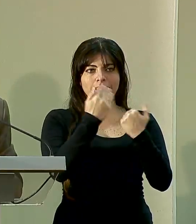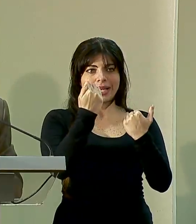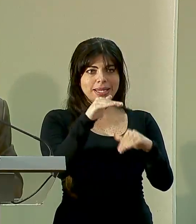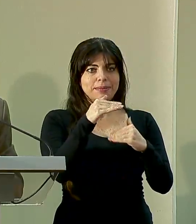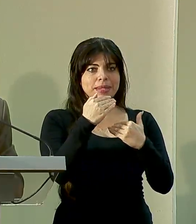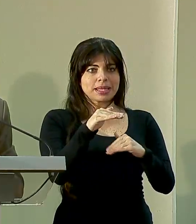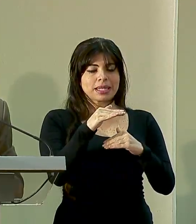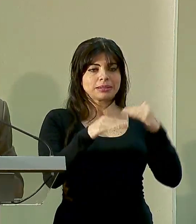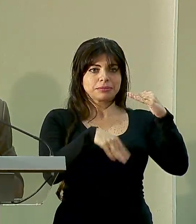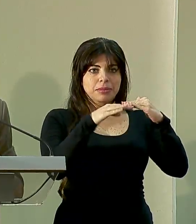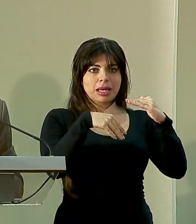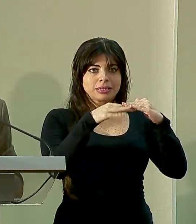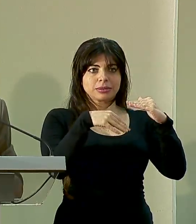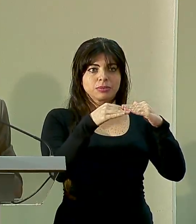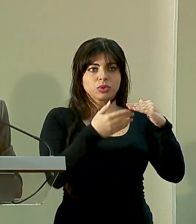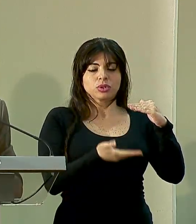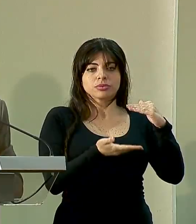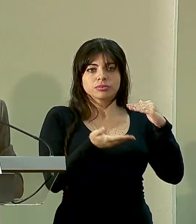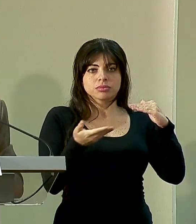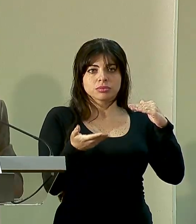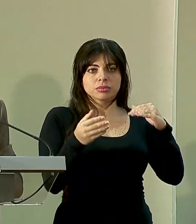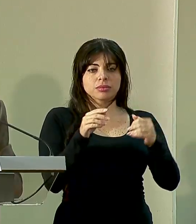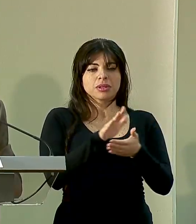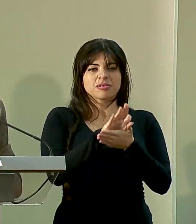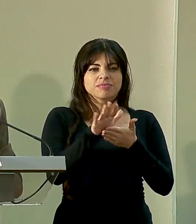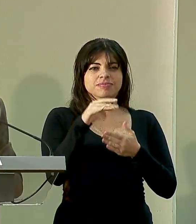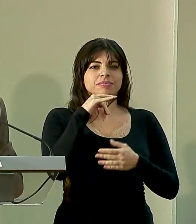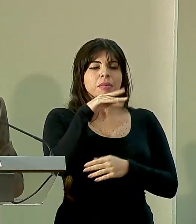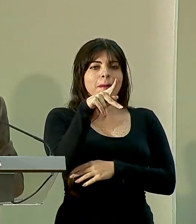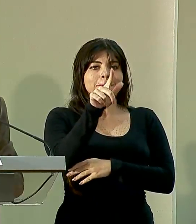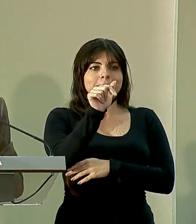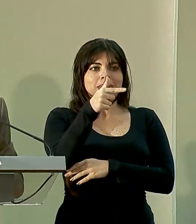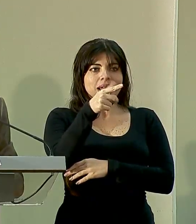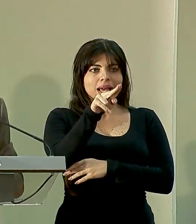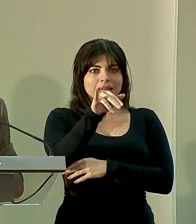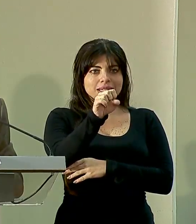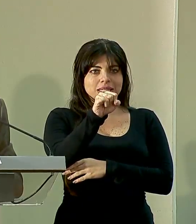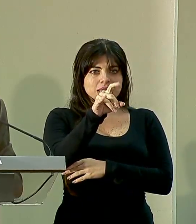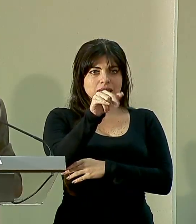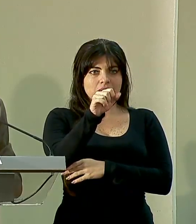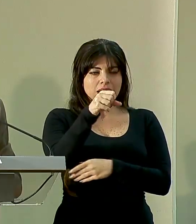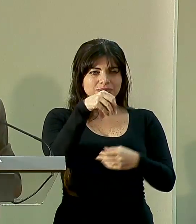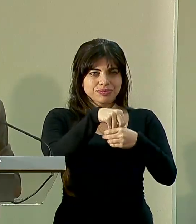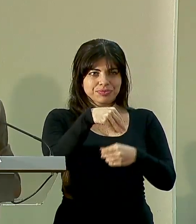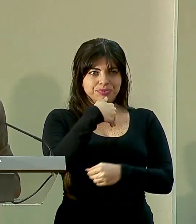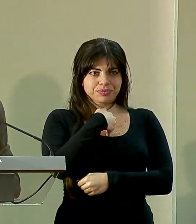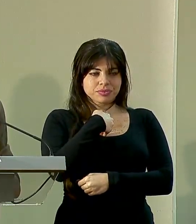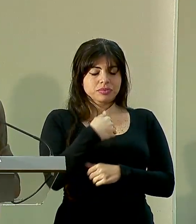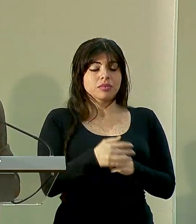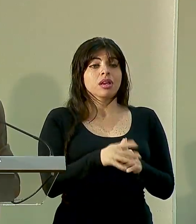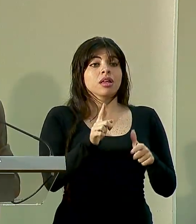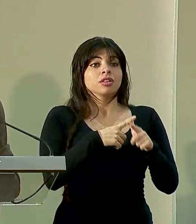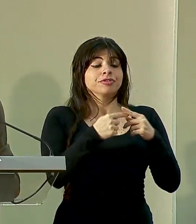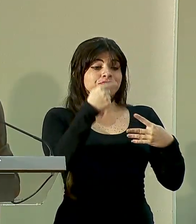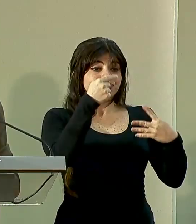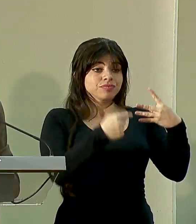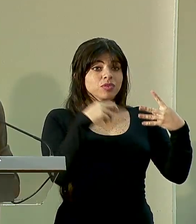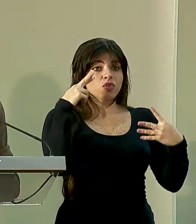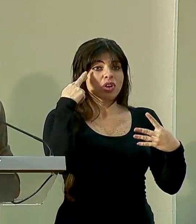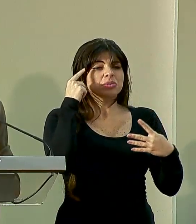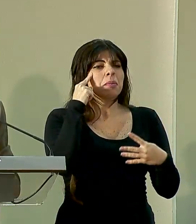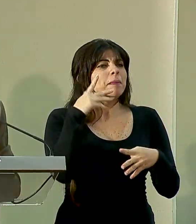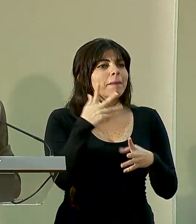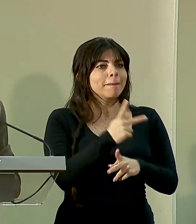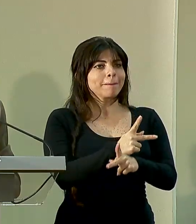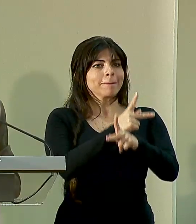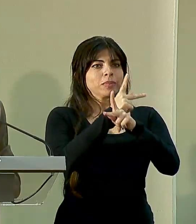límites máximos de residuos de plaguicidas. Estas razones están orientadas a proteger el